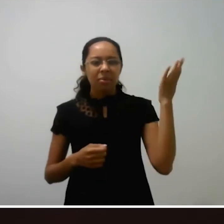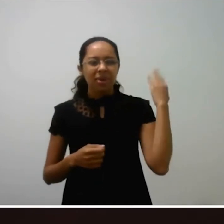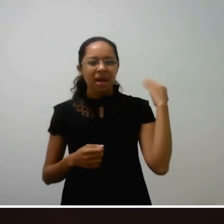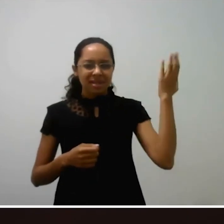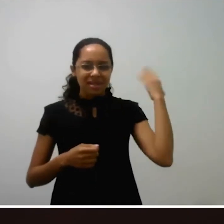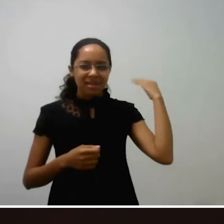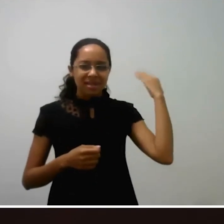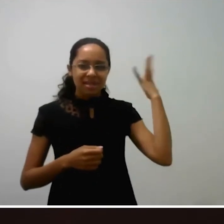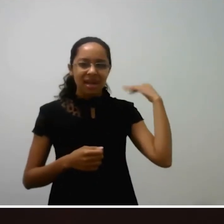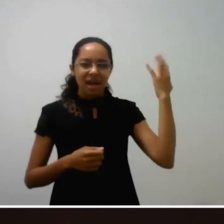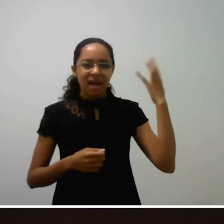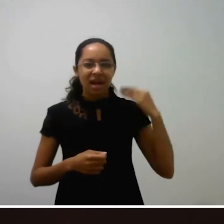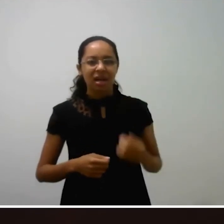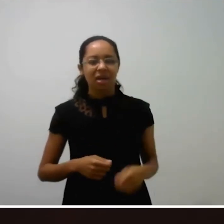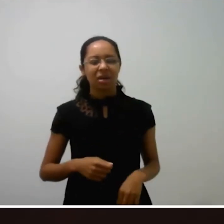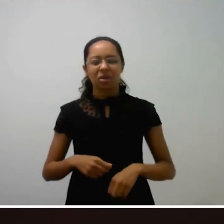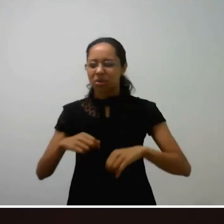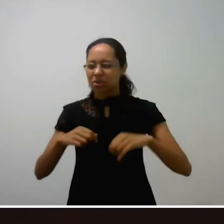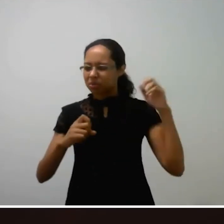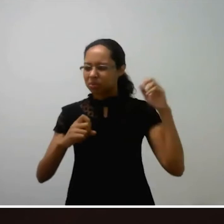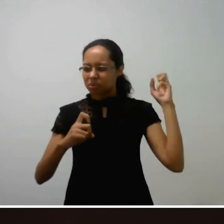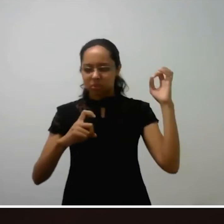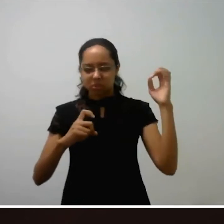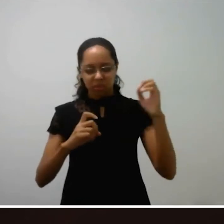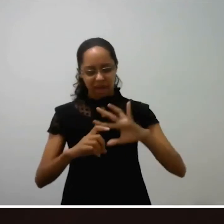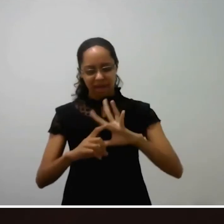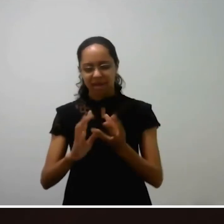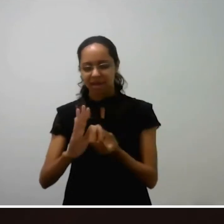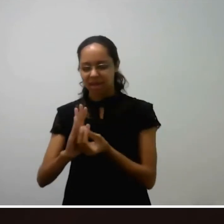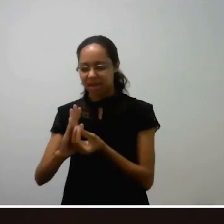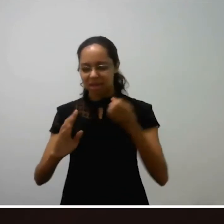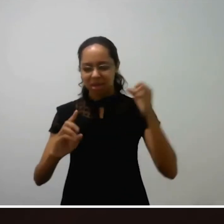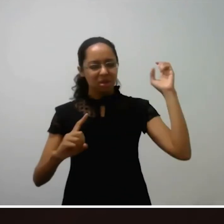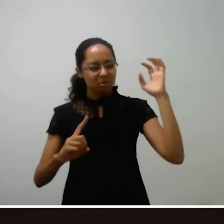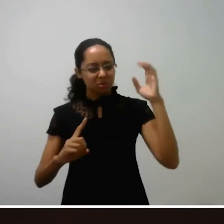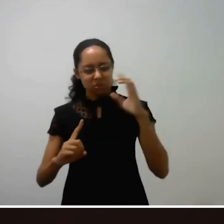Deus manteve uma linha tênue.